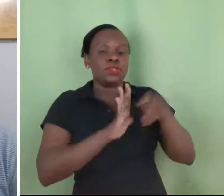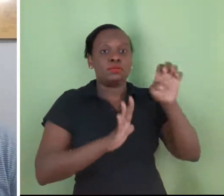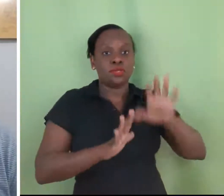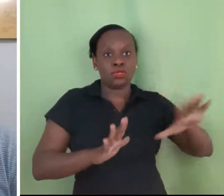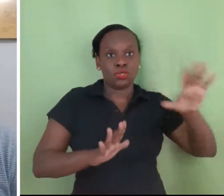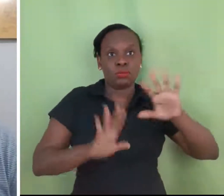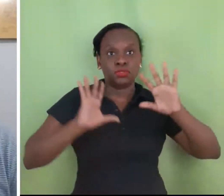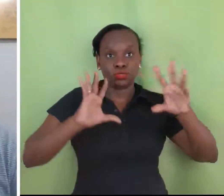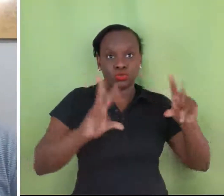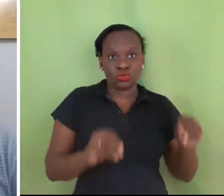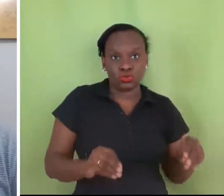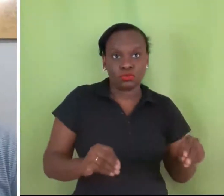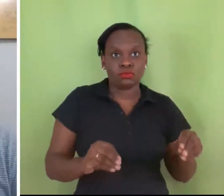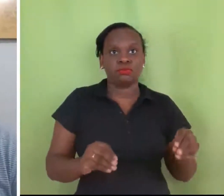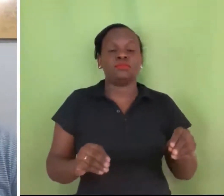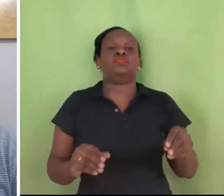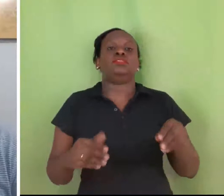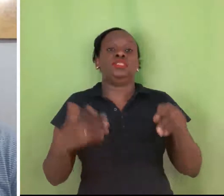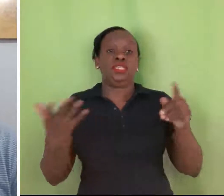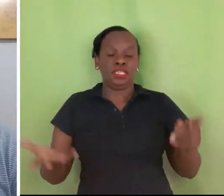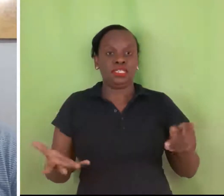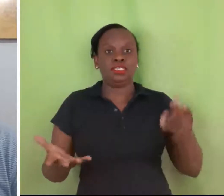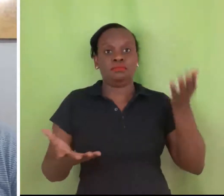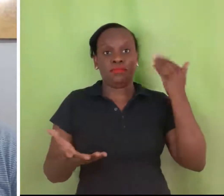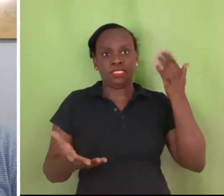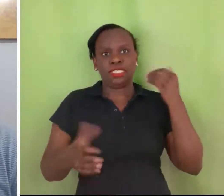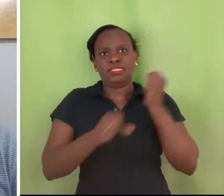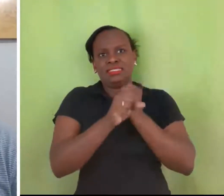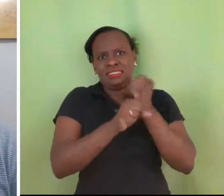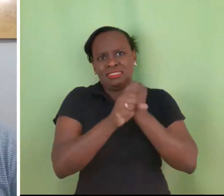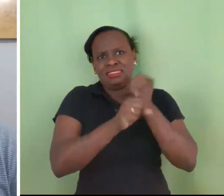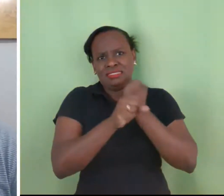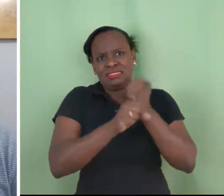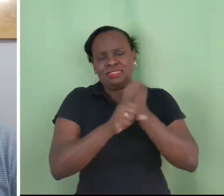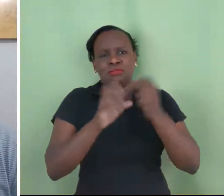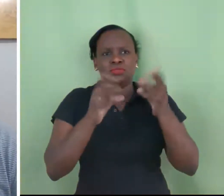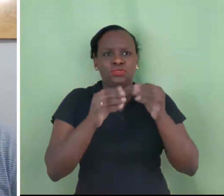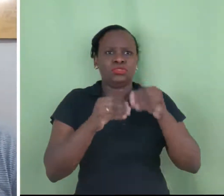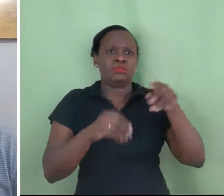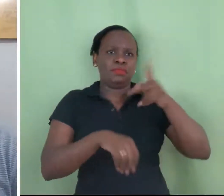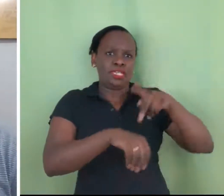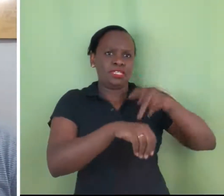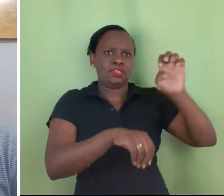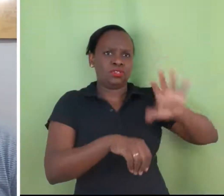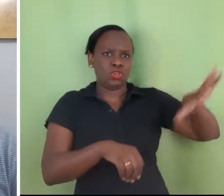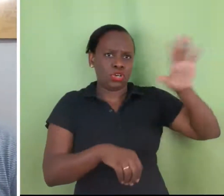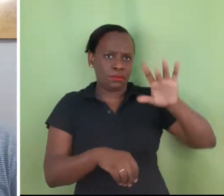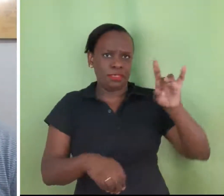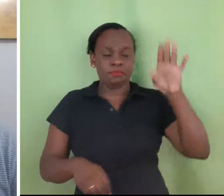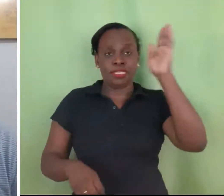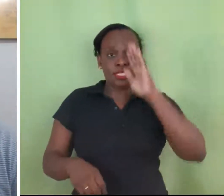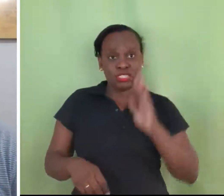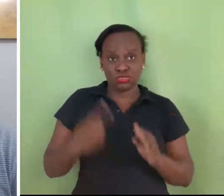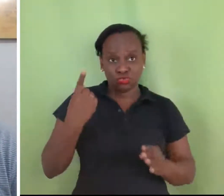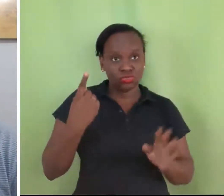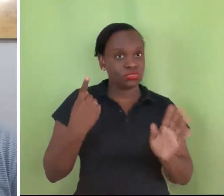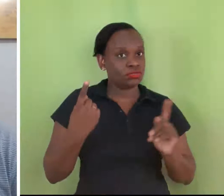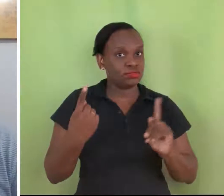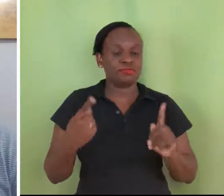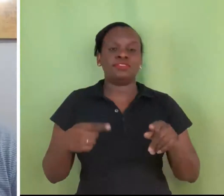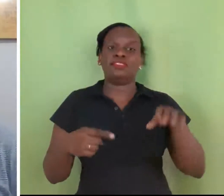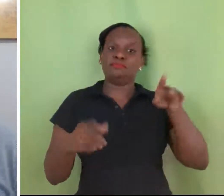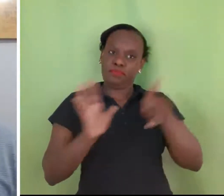continente americano, eles eram, né, foram durante muito tempo colônias de países europeus. Não só o Brasil, né, colônia